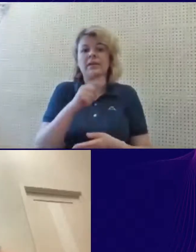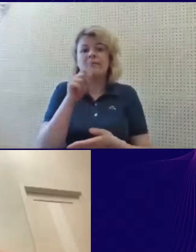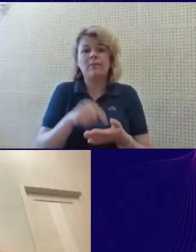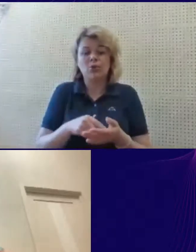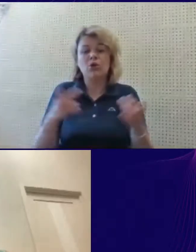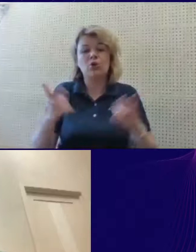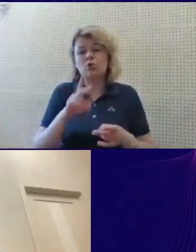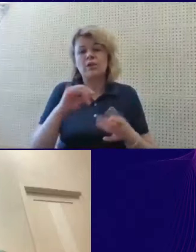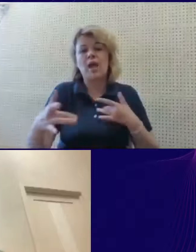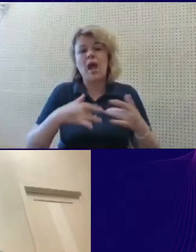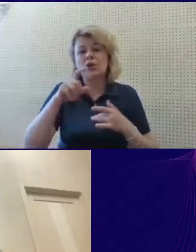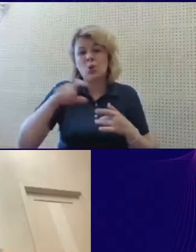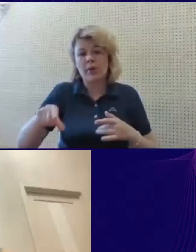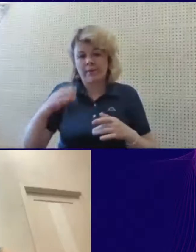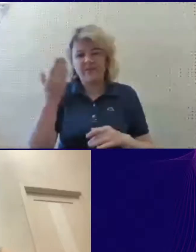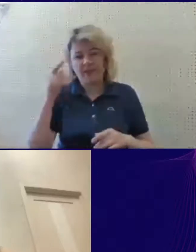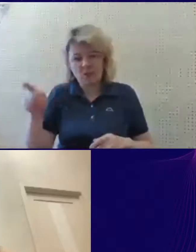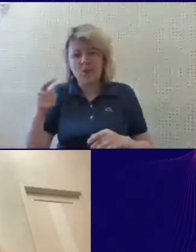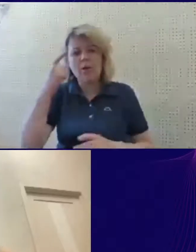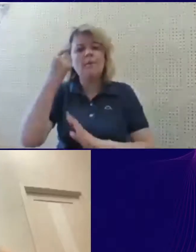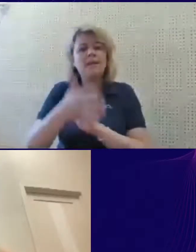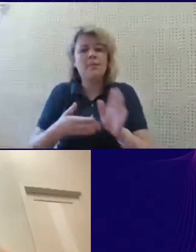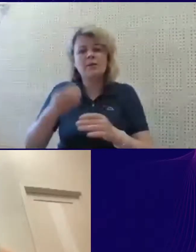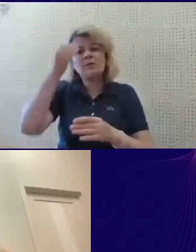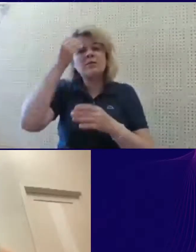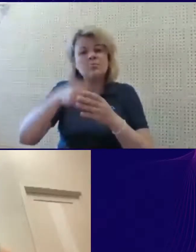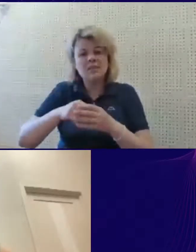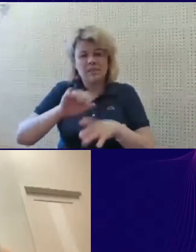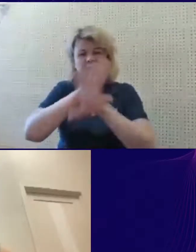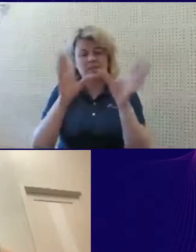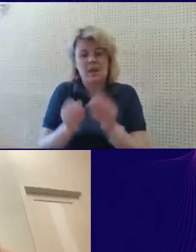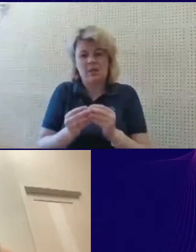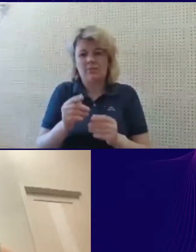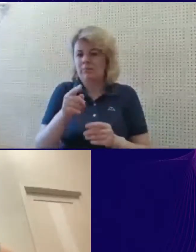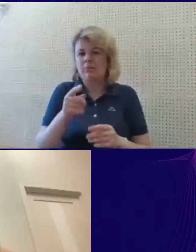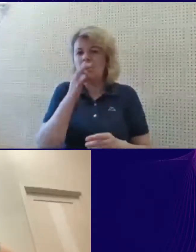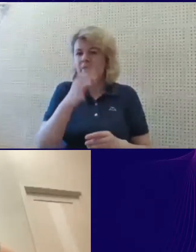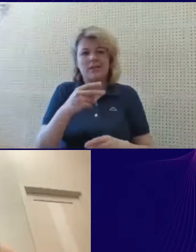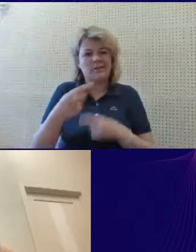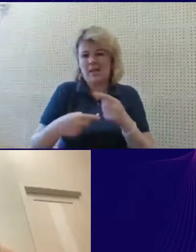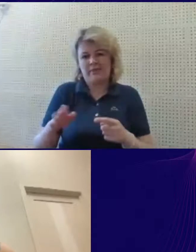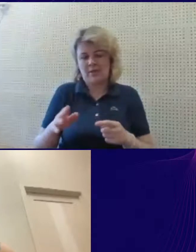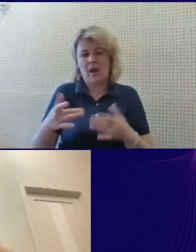кино понимать смысл фильма в целом. Далеко не всегда. Актеры не всегда бывают